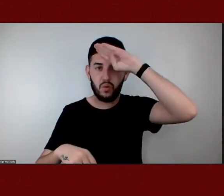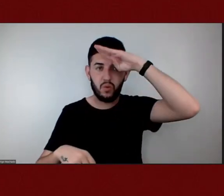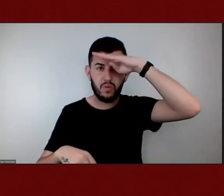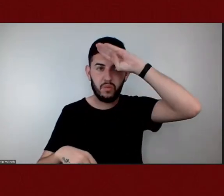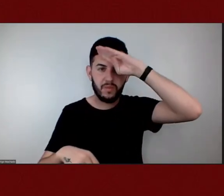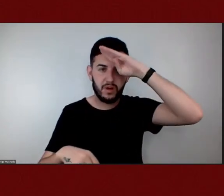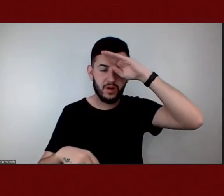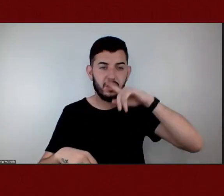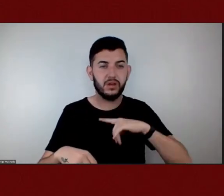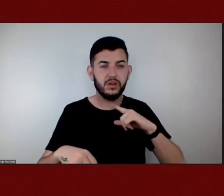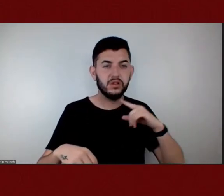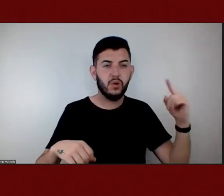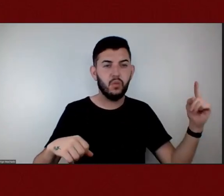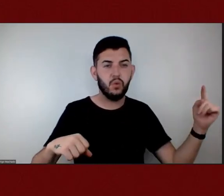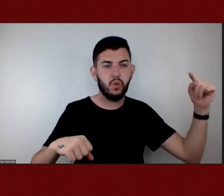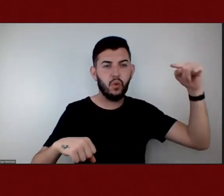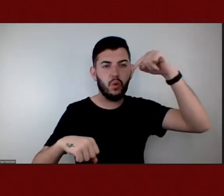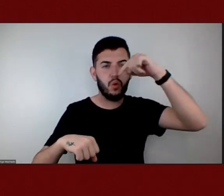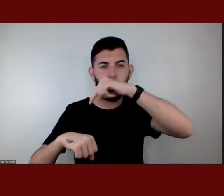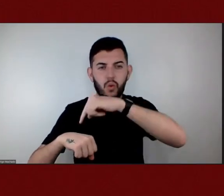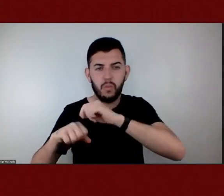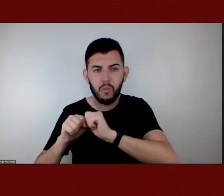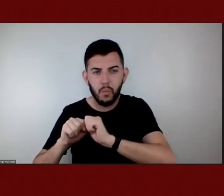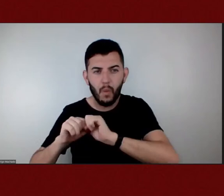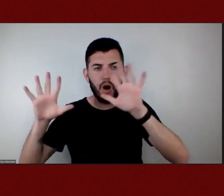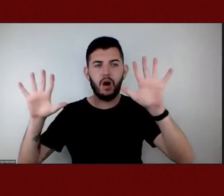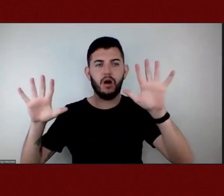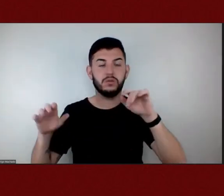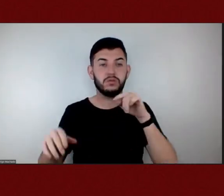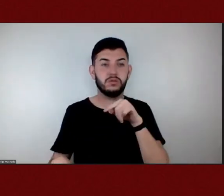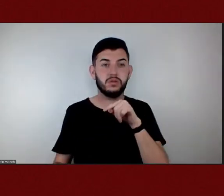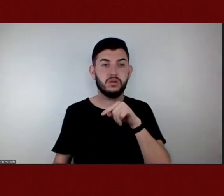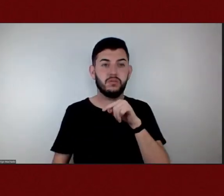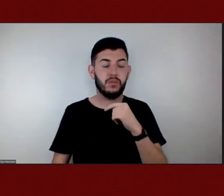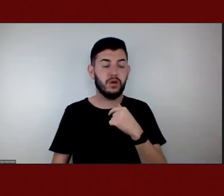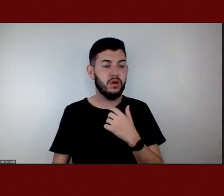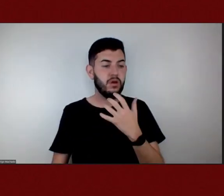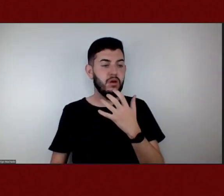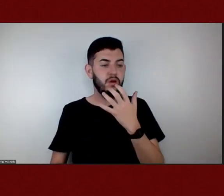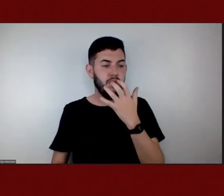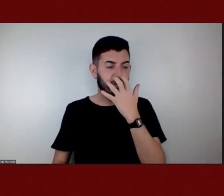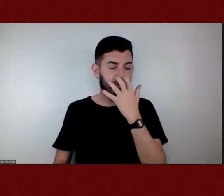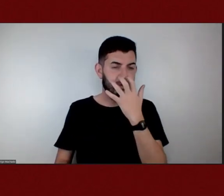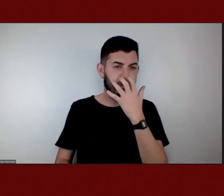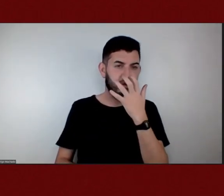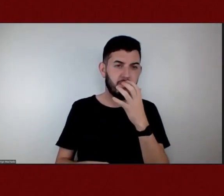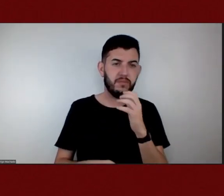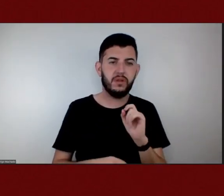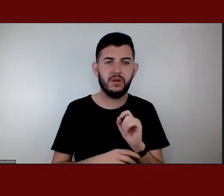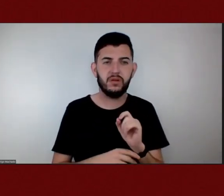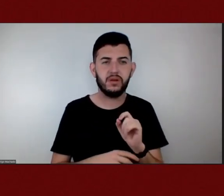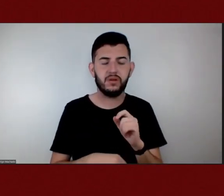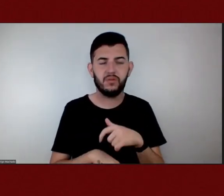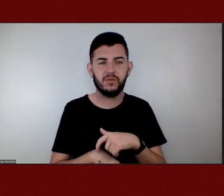escola, eu via imagens do Allende na sua segunda ou terceira